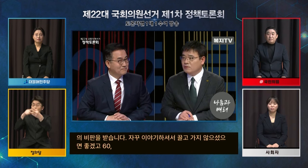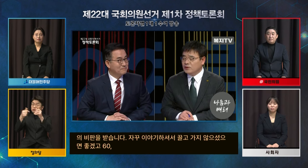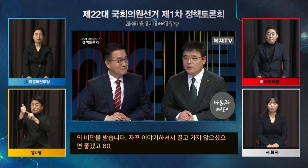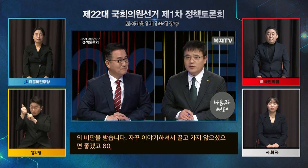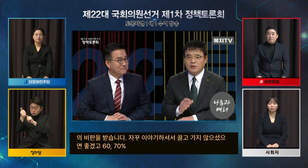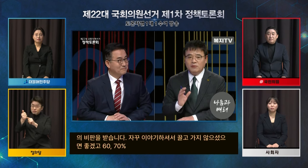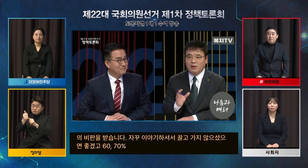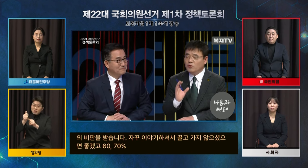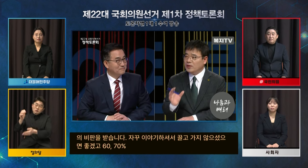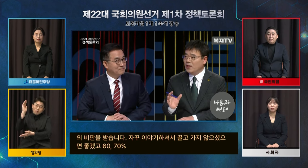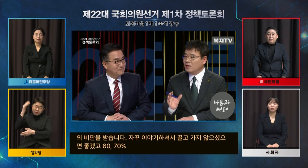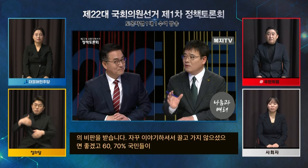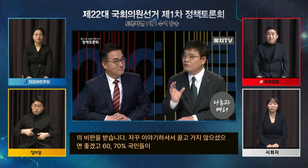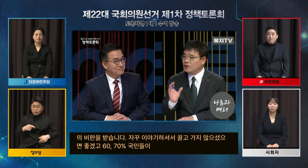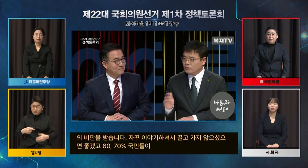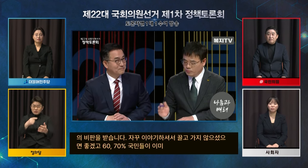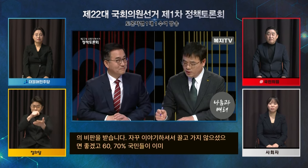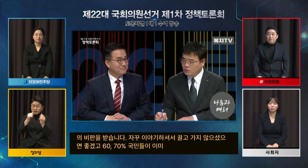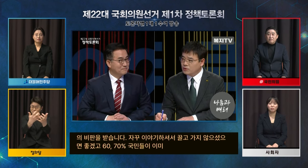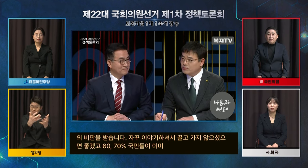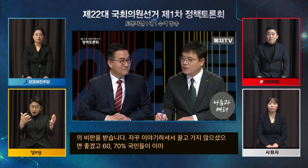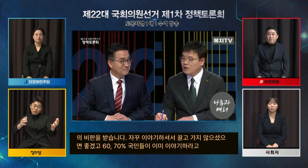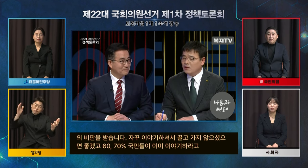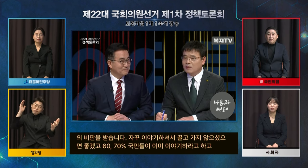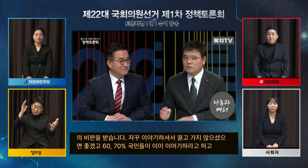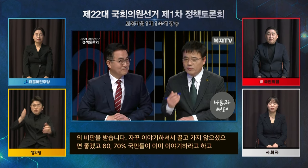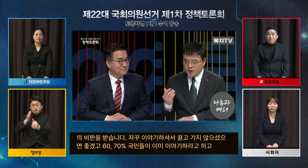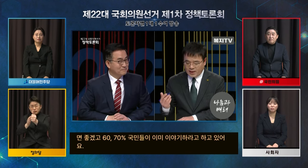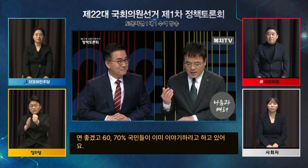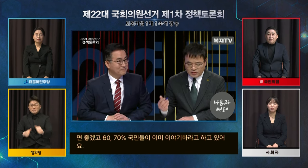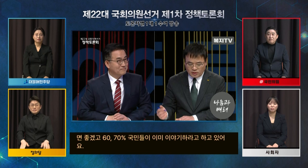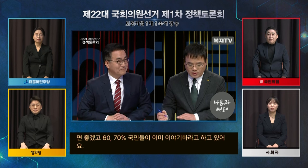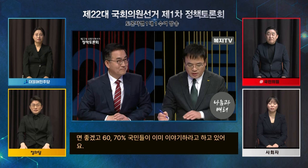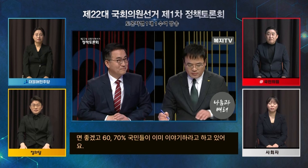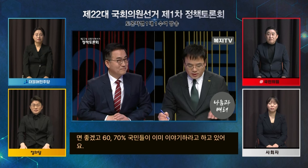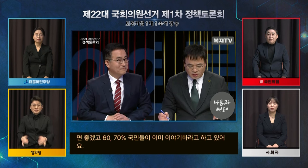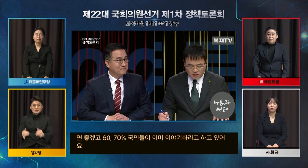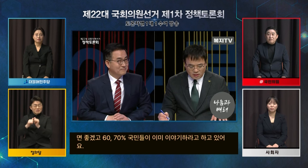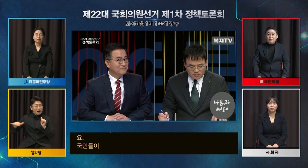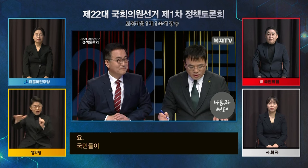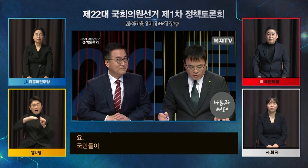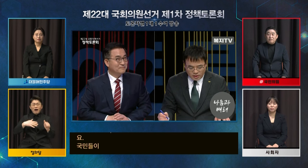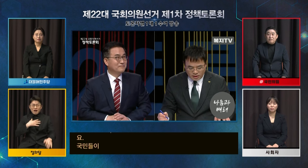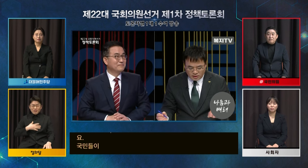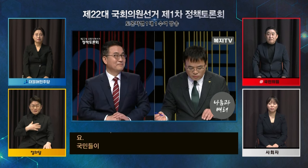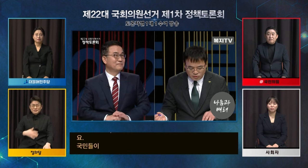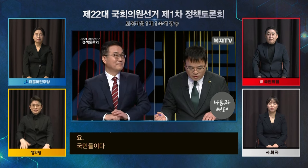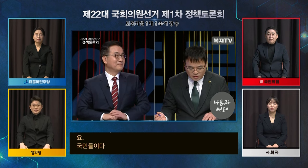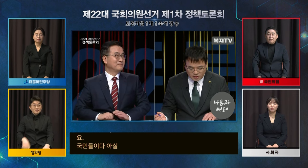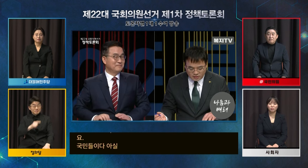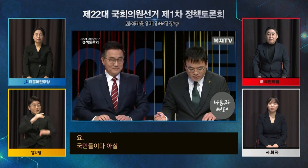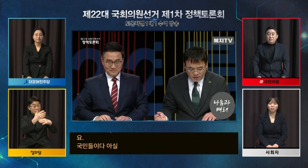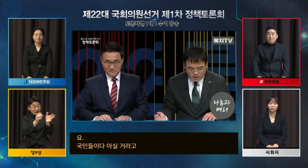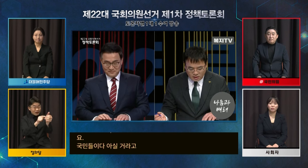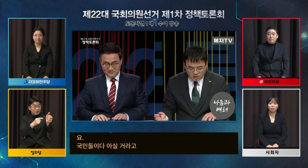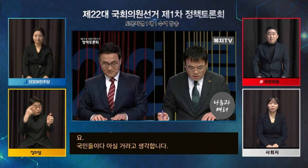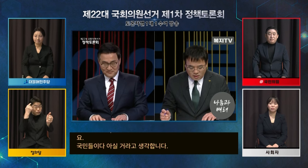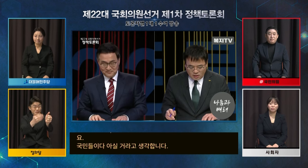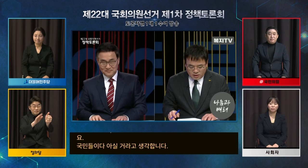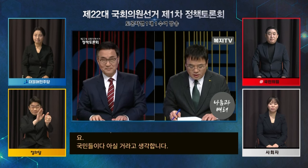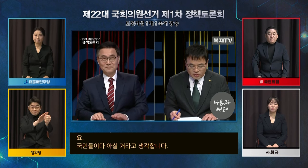있어요. 신령 기자회견 왜 못하냐 이런 주장을 국민들이 하고 있습니다. 국민들이 다 아실 거라고 생각이 듭니다. 민주당에게 질문을 드리겠습니다.